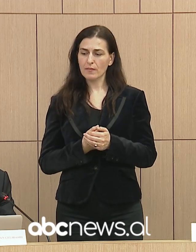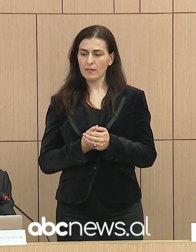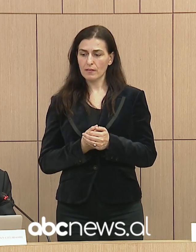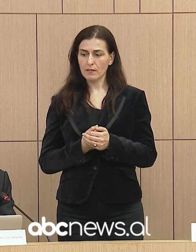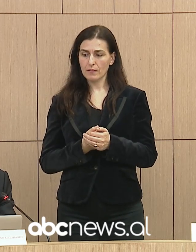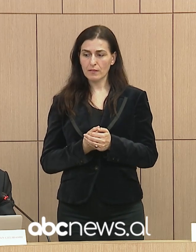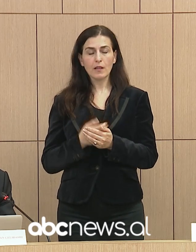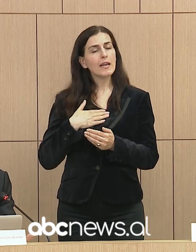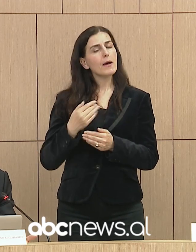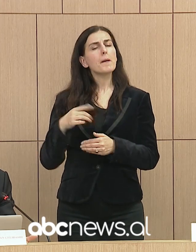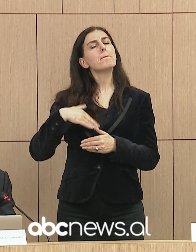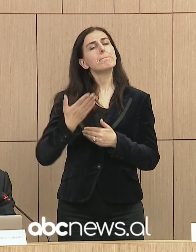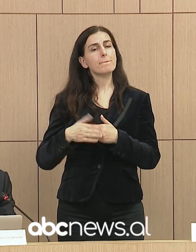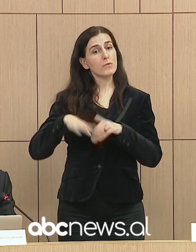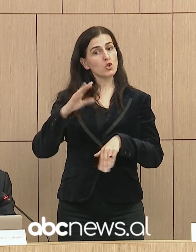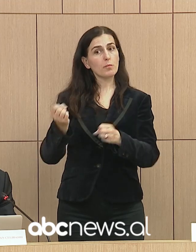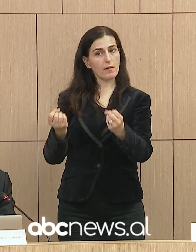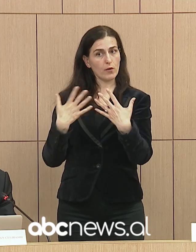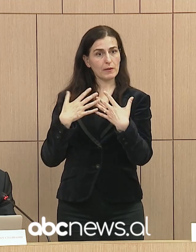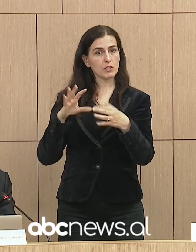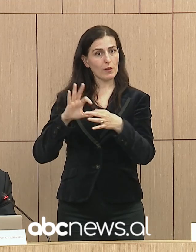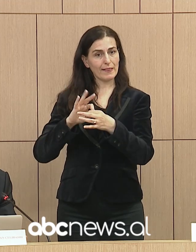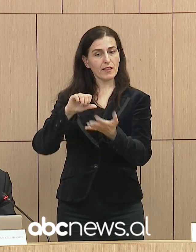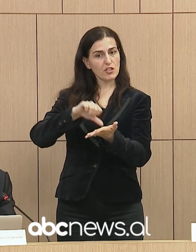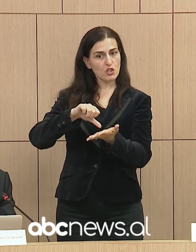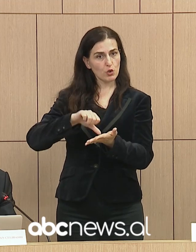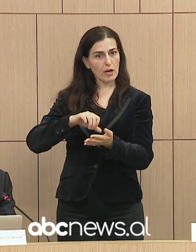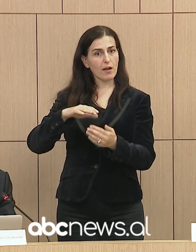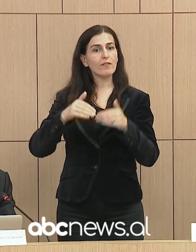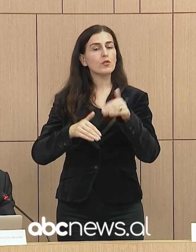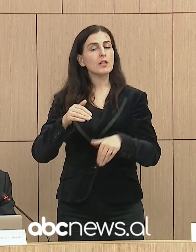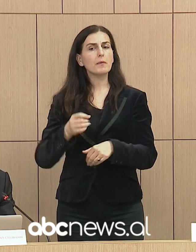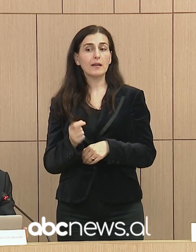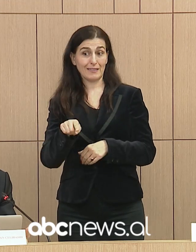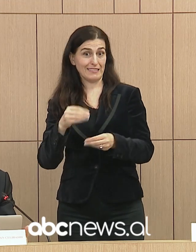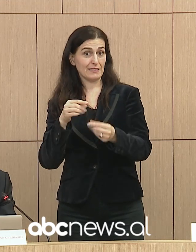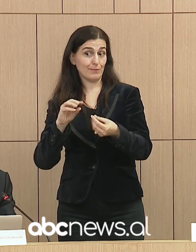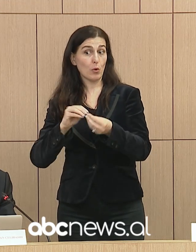do të marrim informacion më të plot në lidhje me qendrat e votimit ku ka ndodhur.